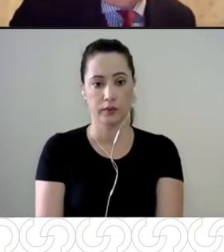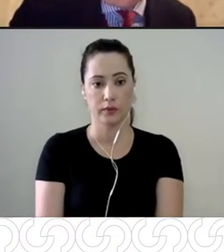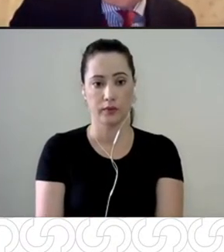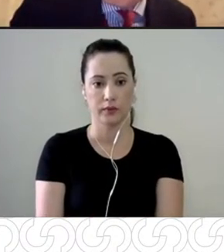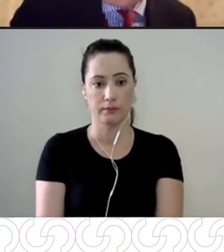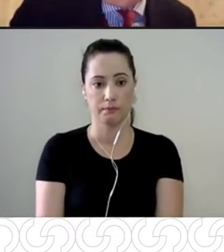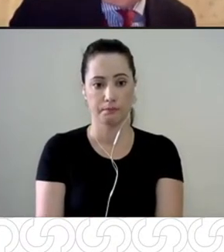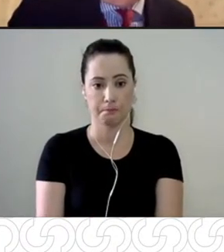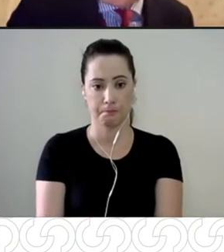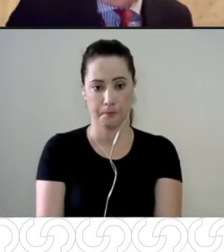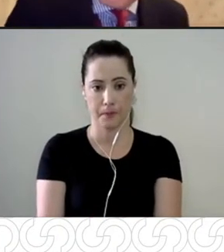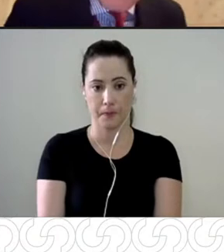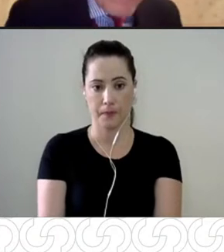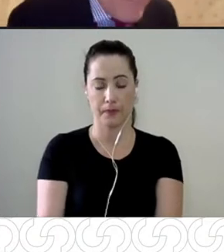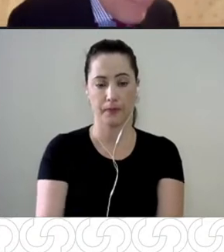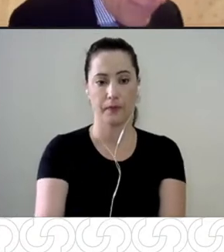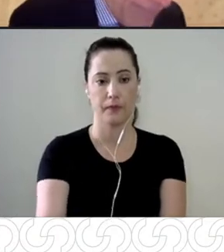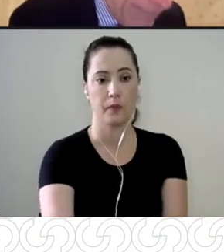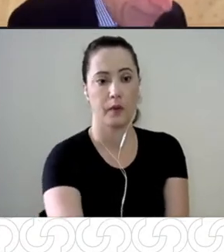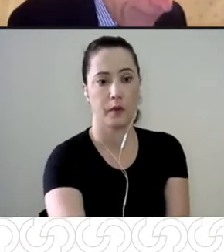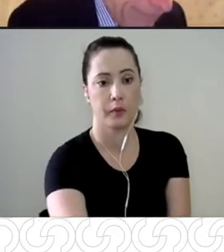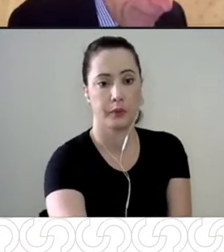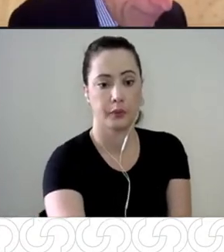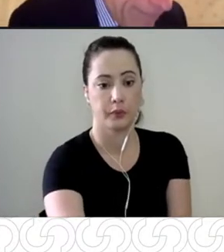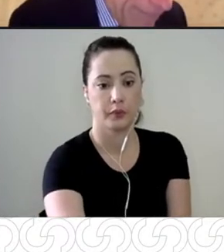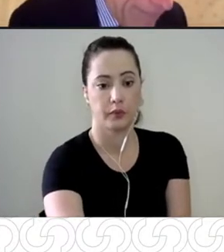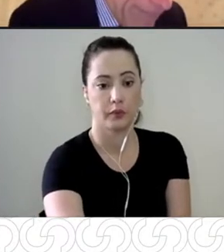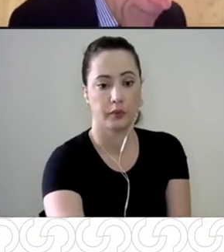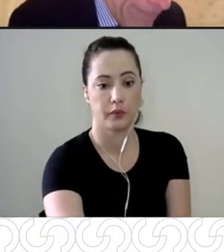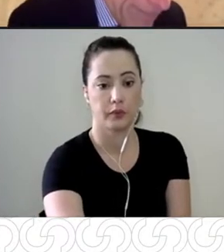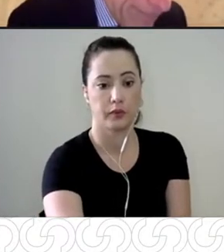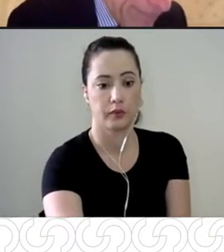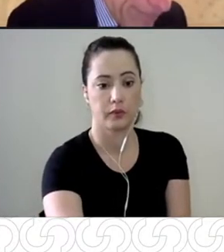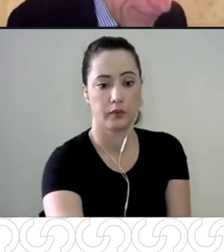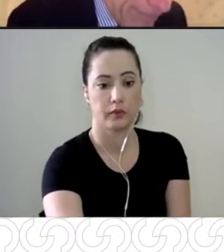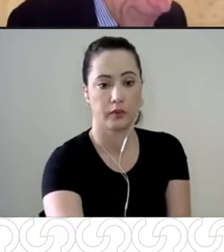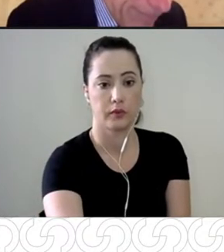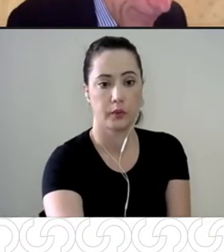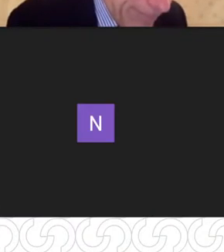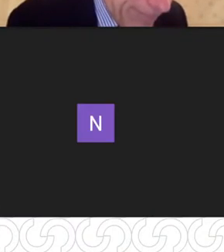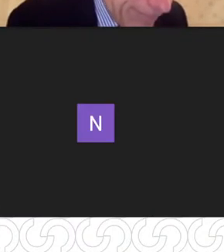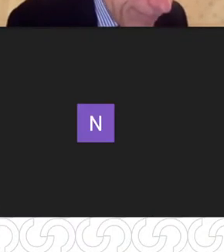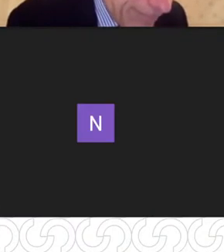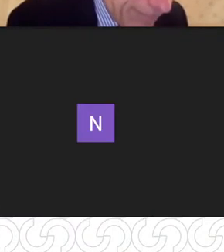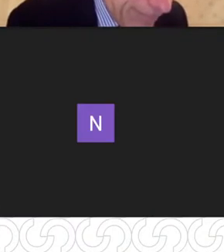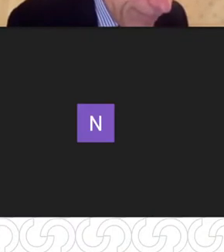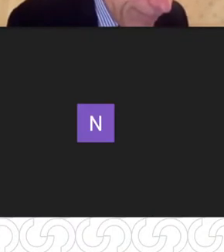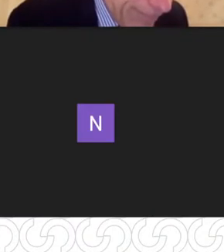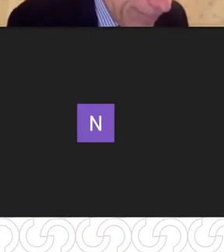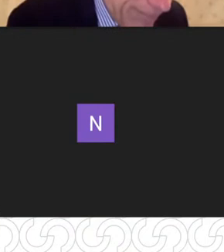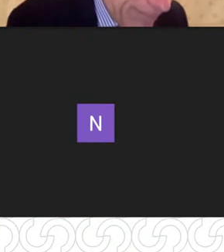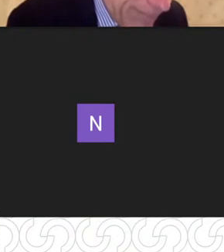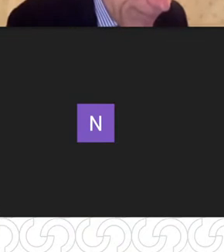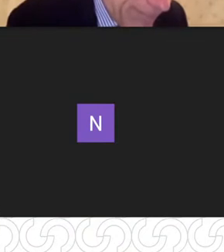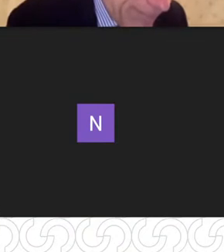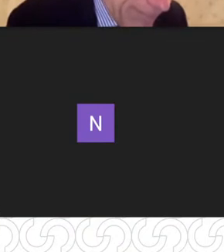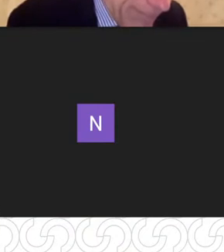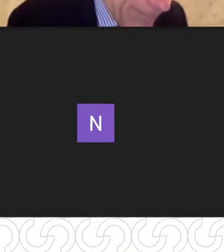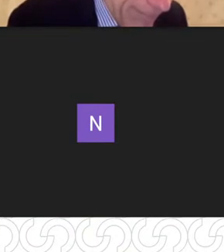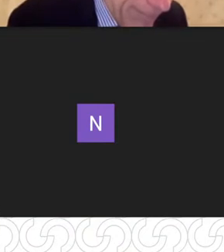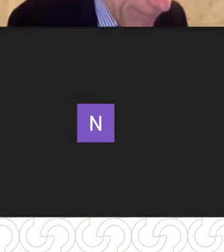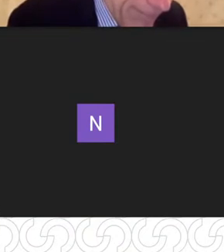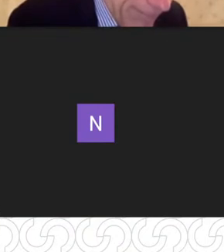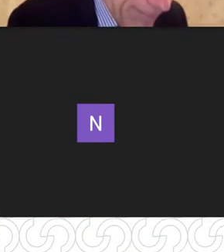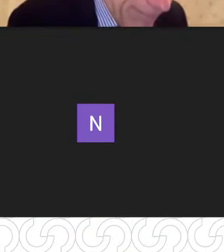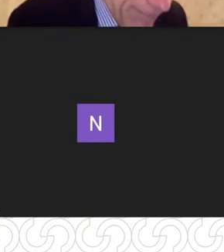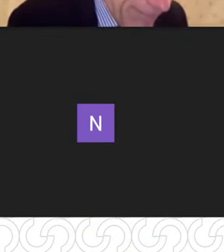táticas desses movimentos, das suas bravatas, há agendas muito importantes que têm que ser conectadas. Acho que esse é o grande dilema, né?